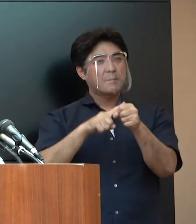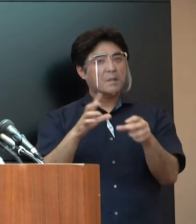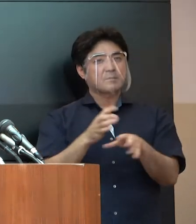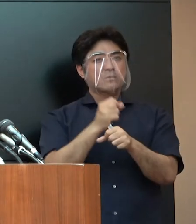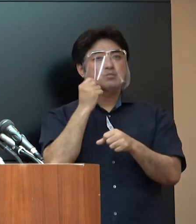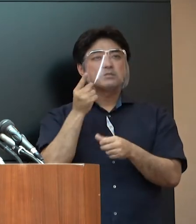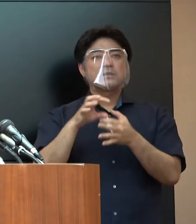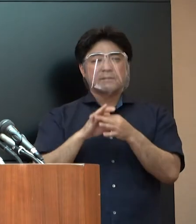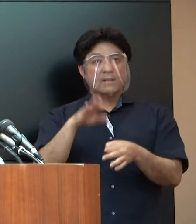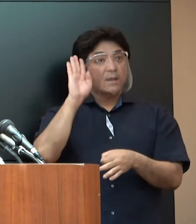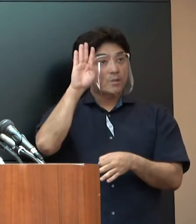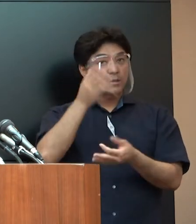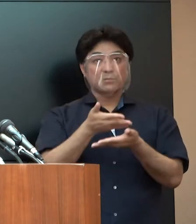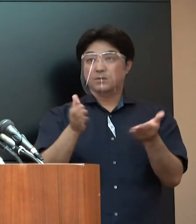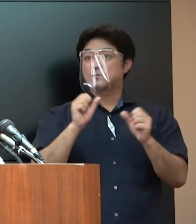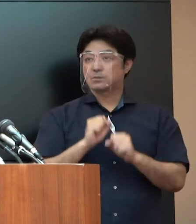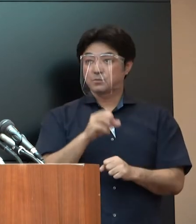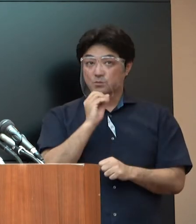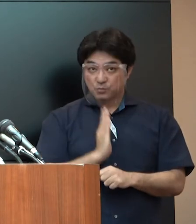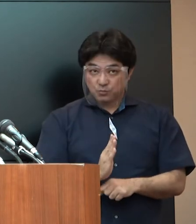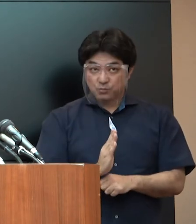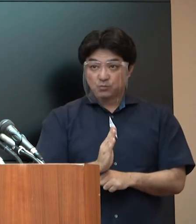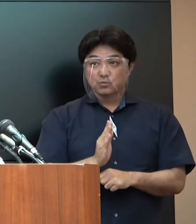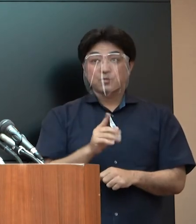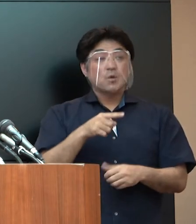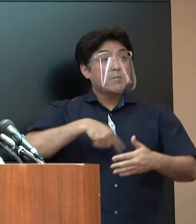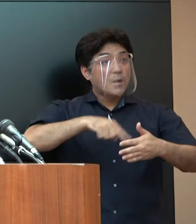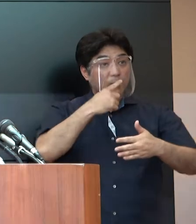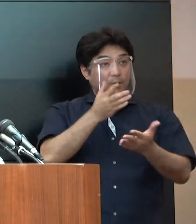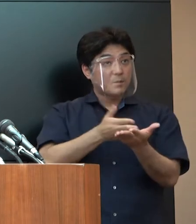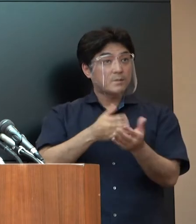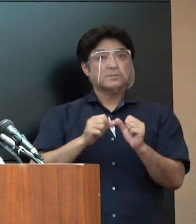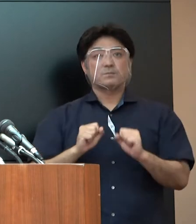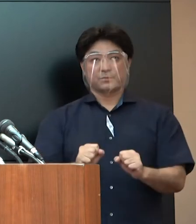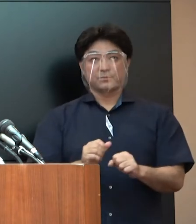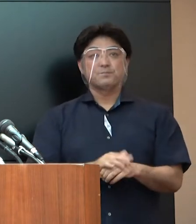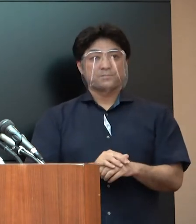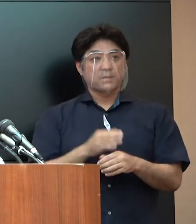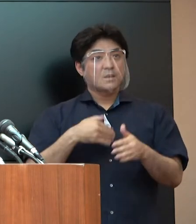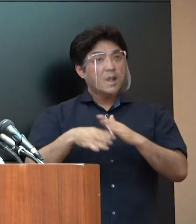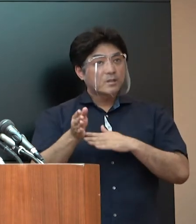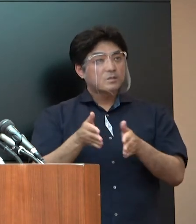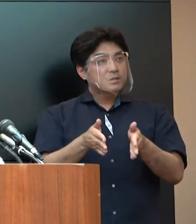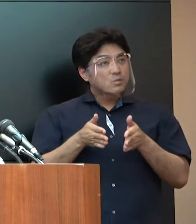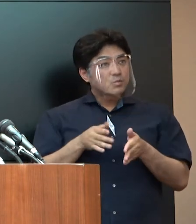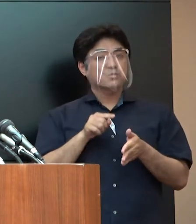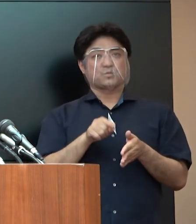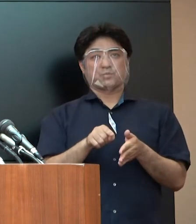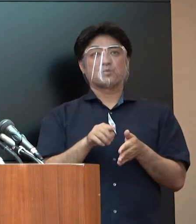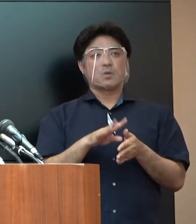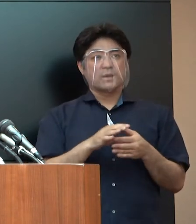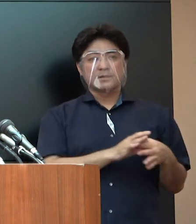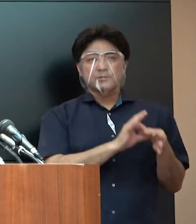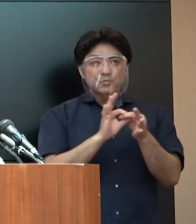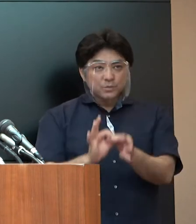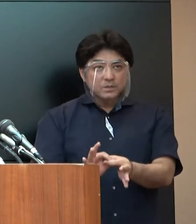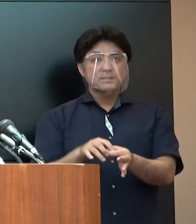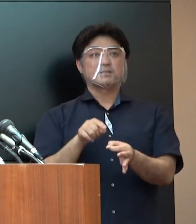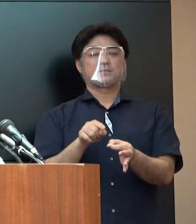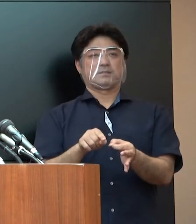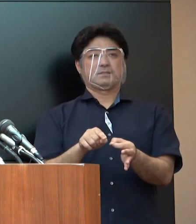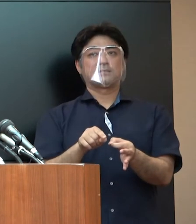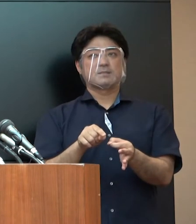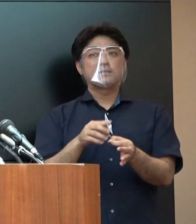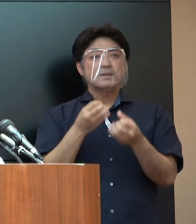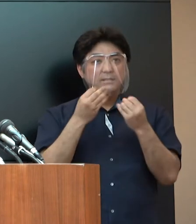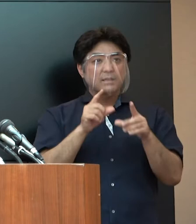ほど、お配りいたしますが、その概要について私から発表いたします。外出自粛に関しては引き続き